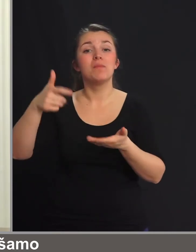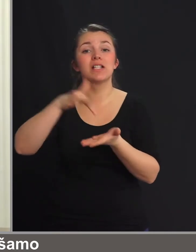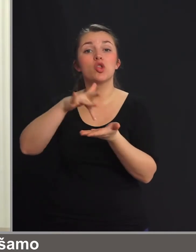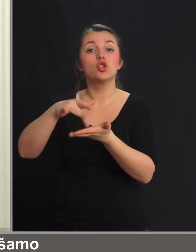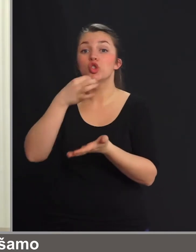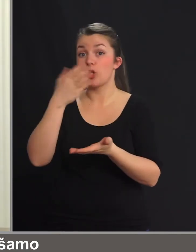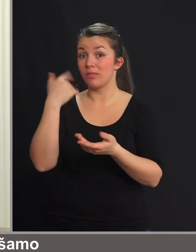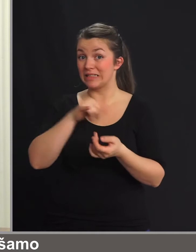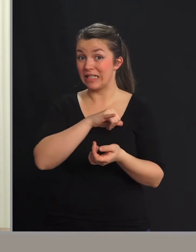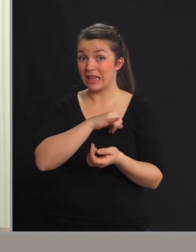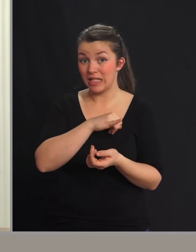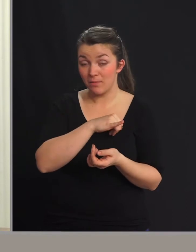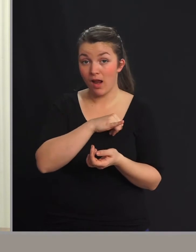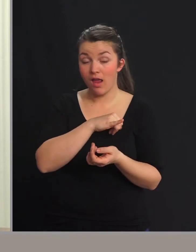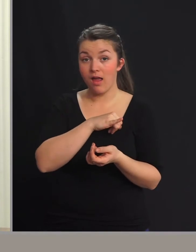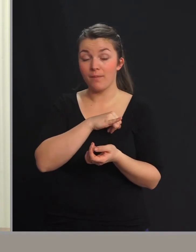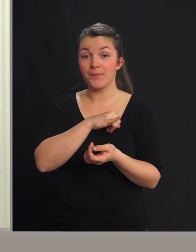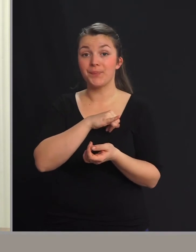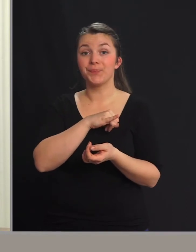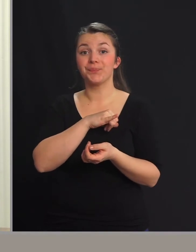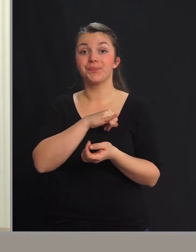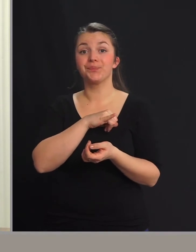posamezne točke, če bi jih zanimale,